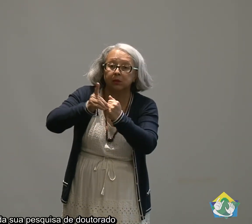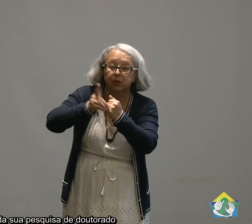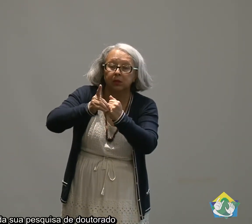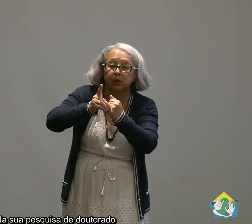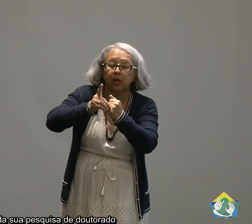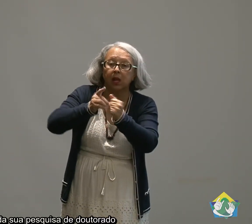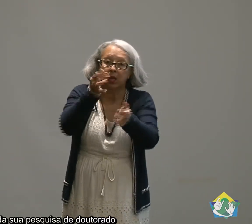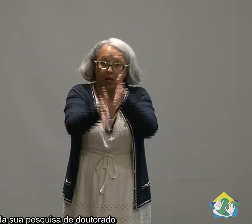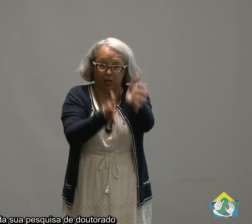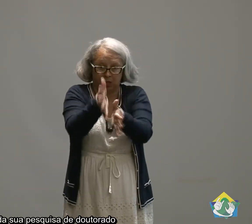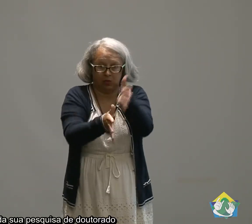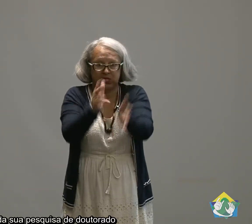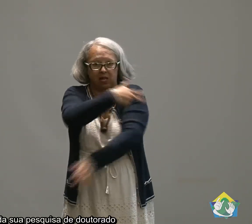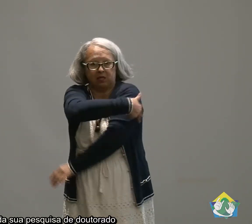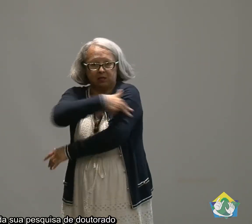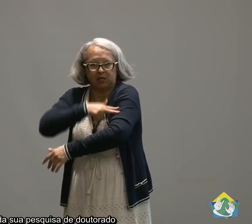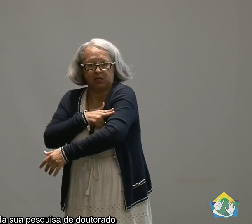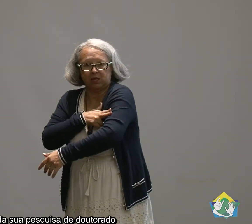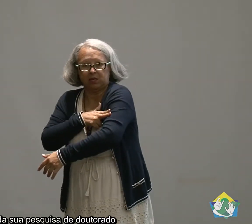e depois na pesquisa de doutorado,